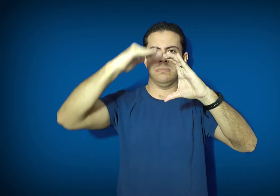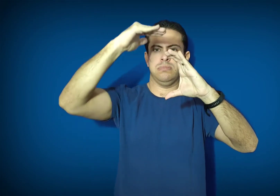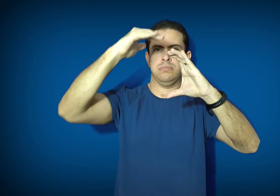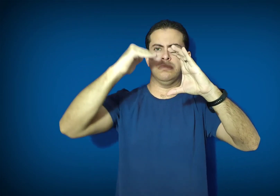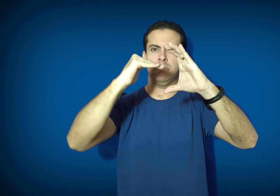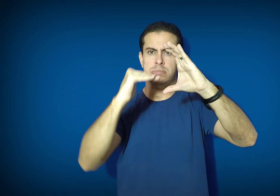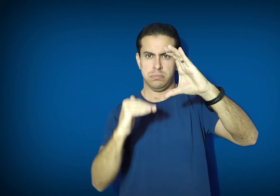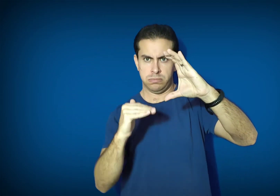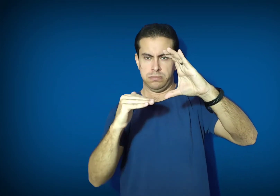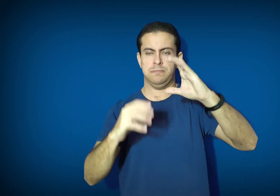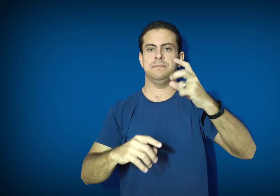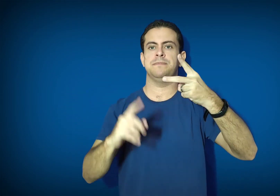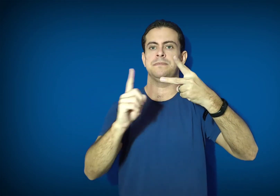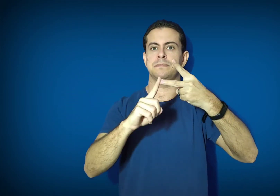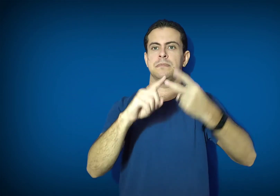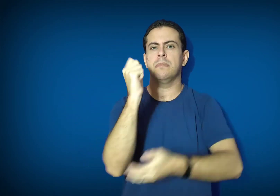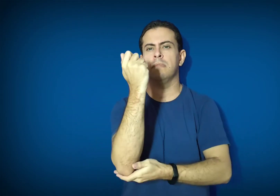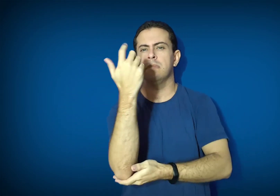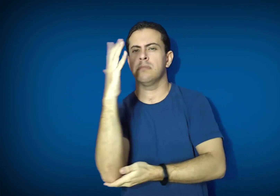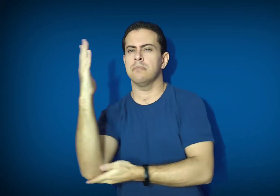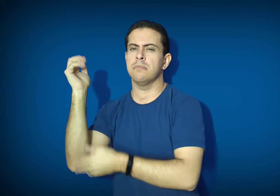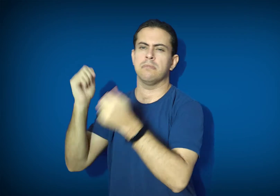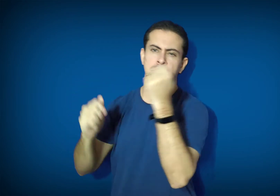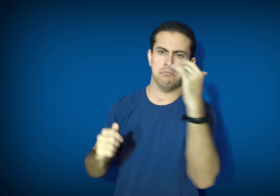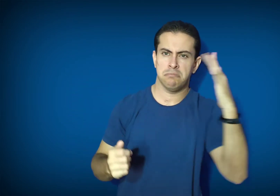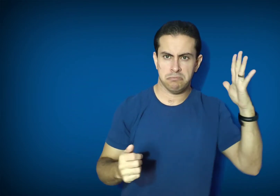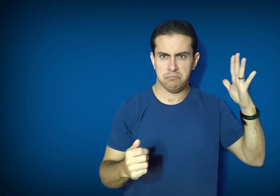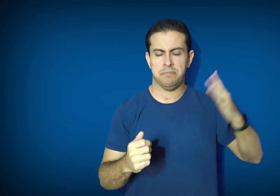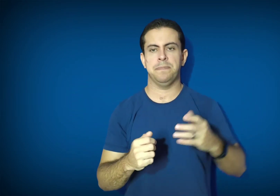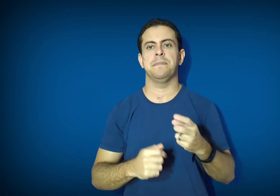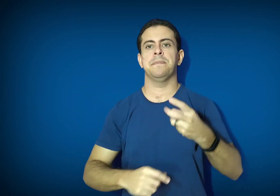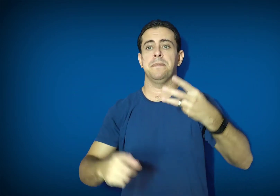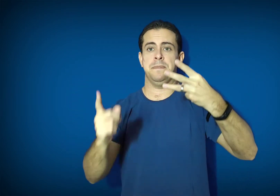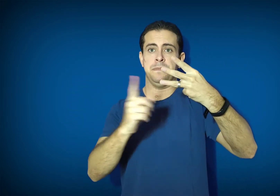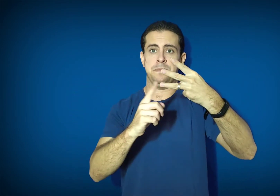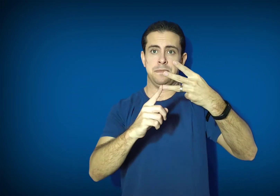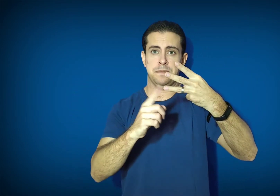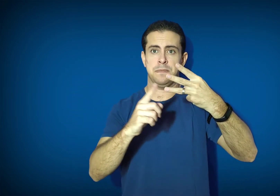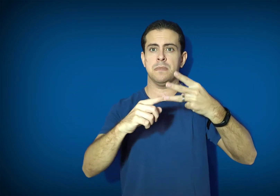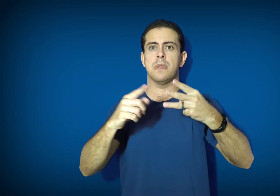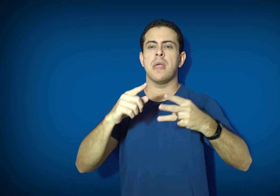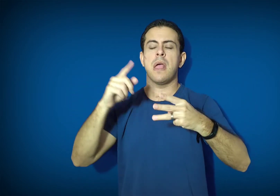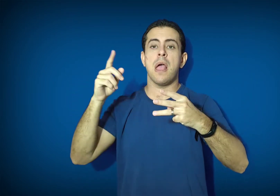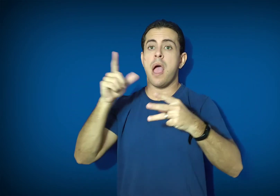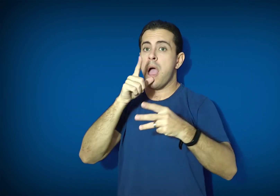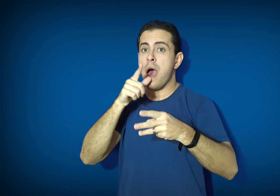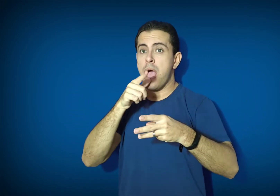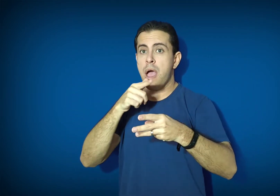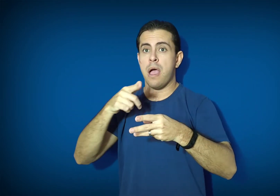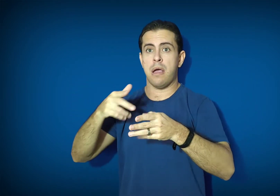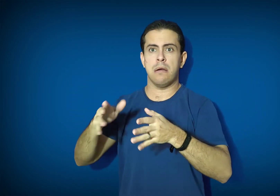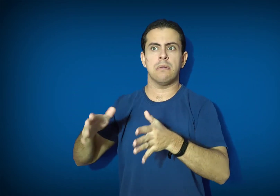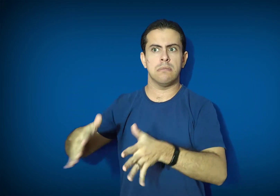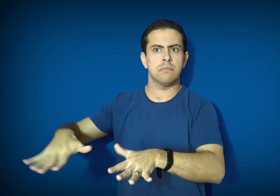a latitude, a vegetação, segundo. Terceiro,